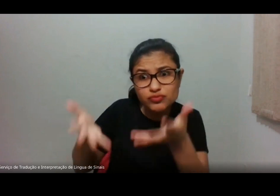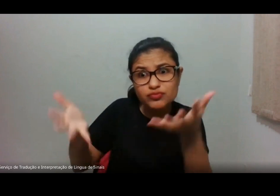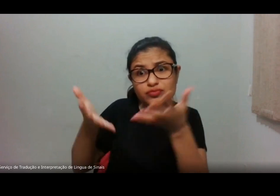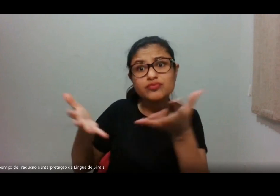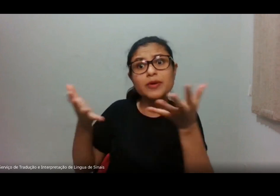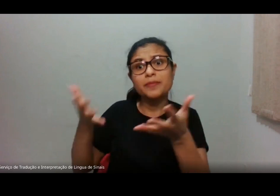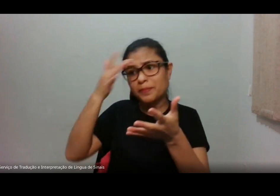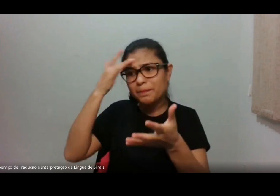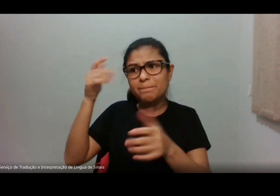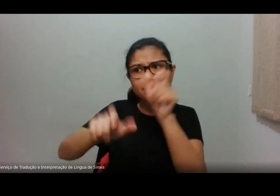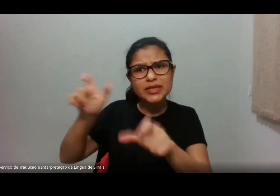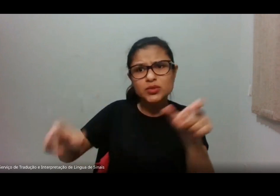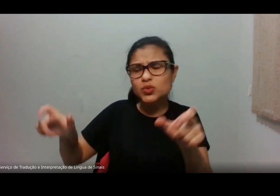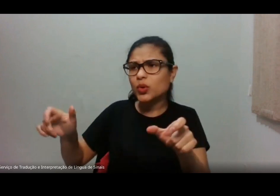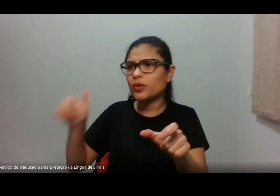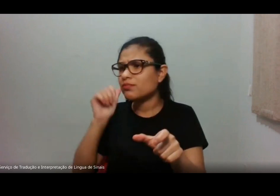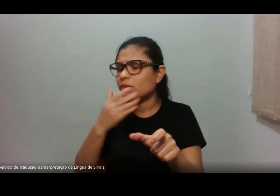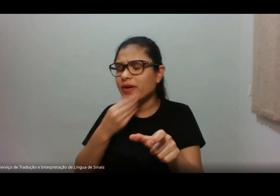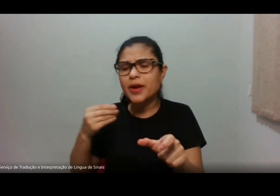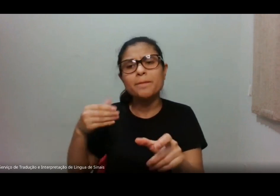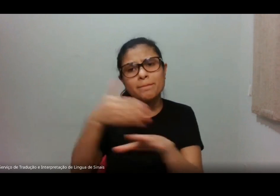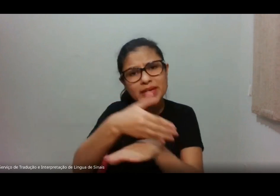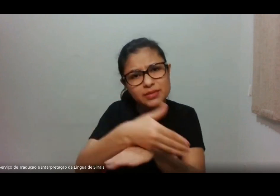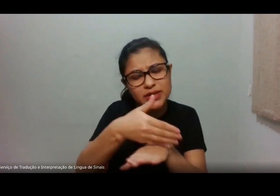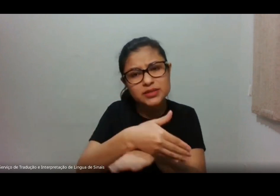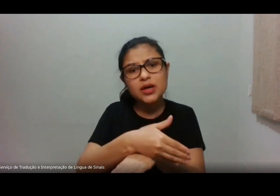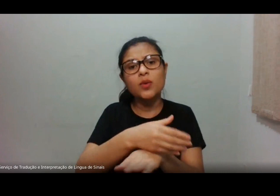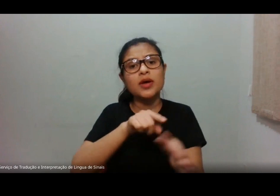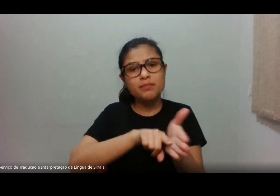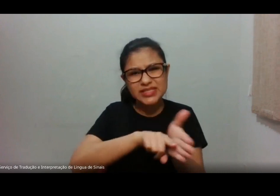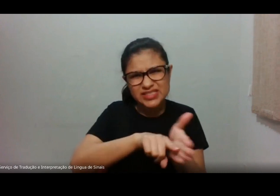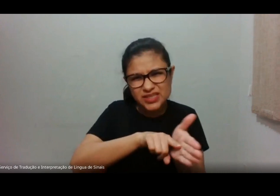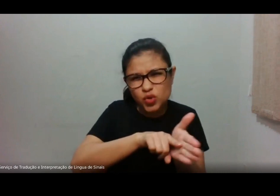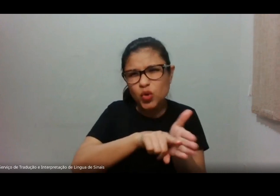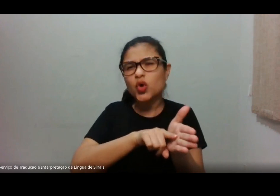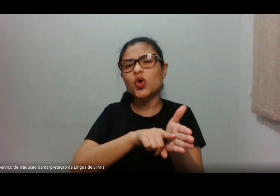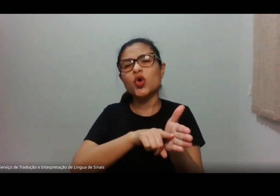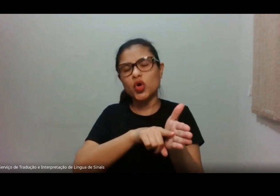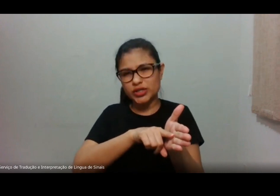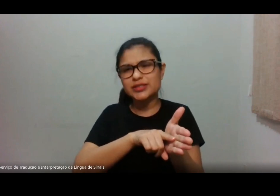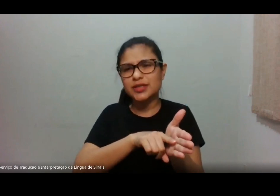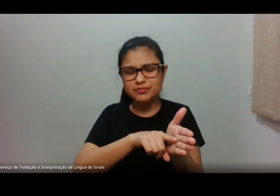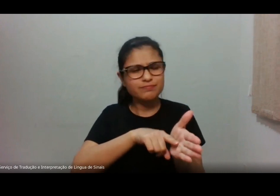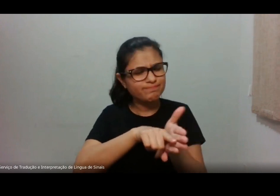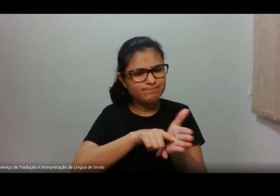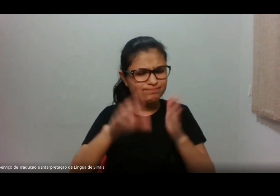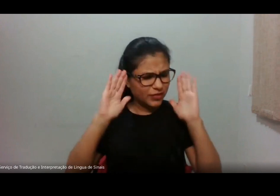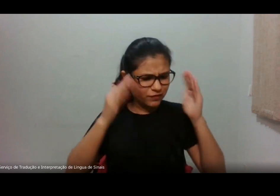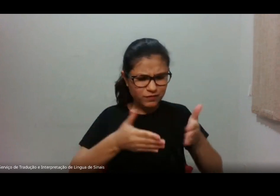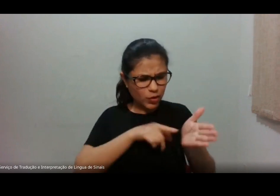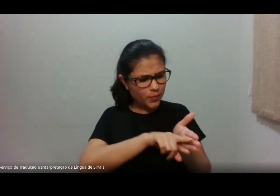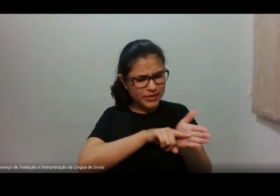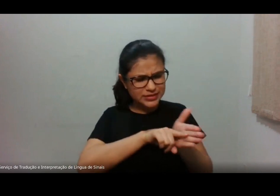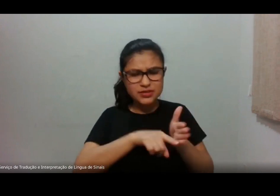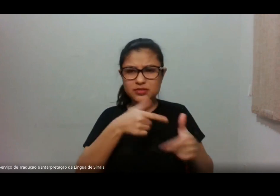de incentivar a participação de todas e todos, não apenas como pesquisadores encastelados na